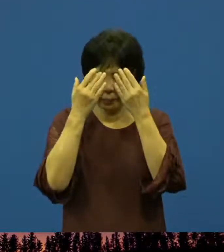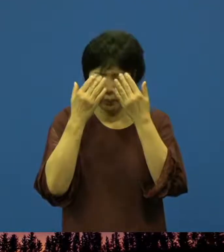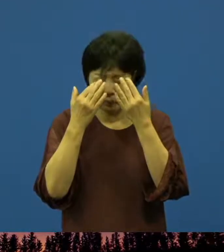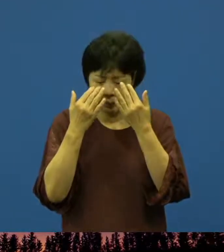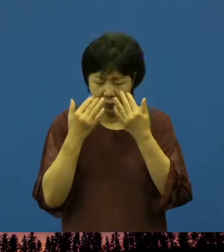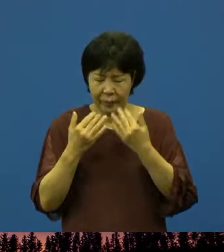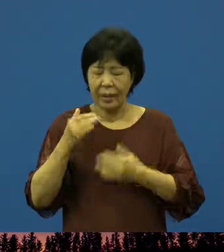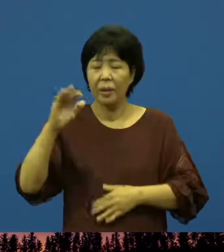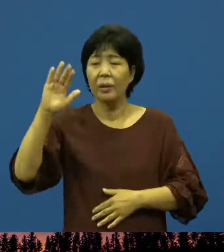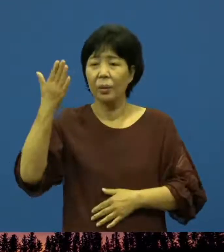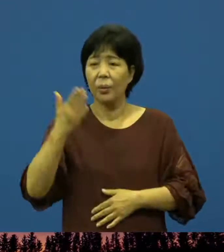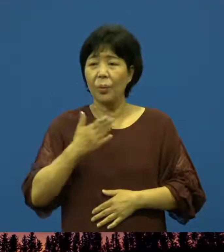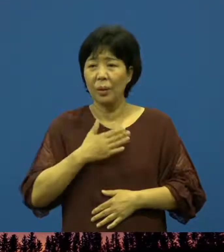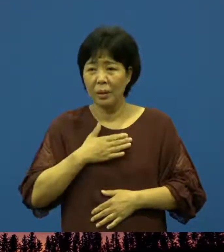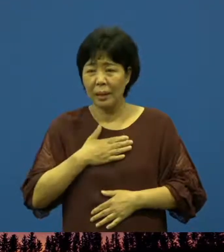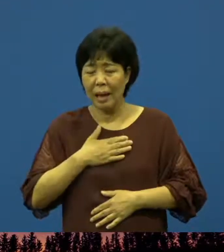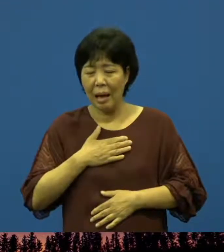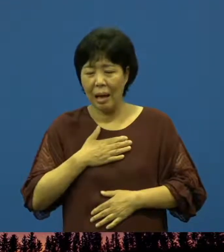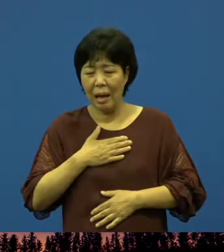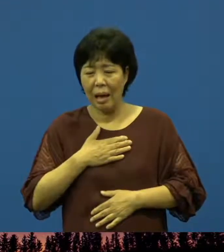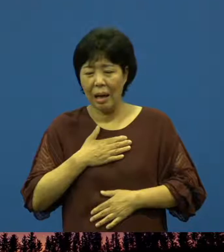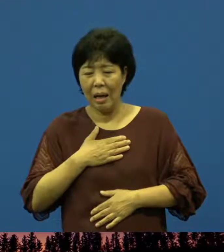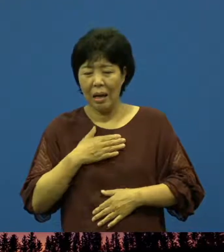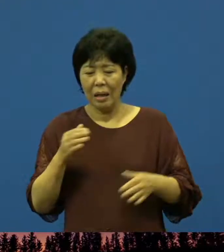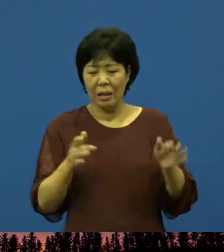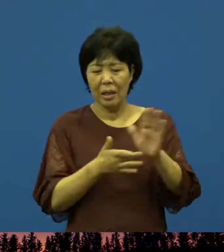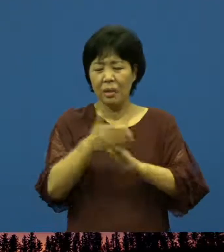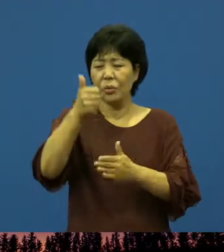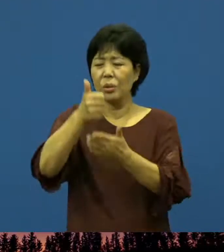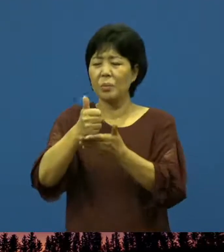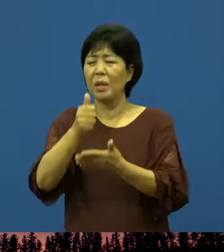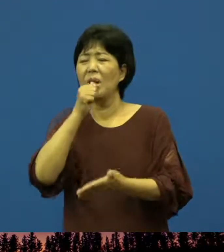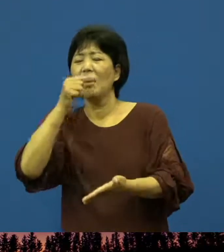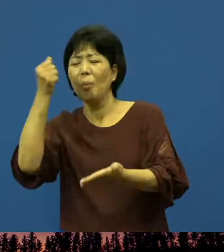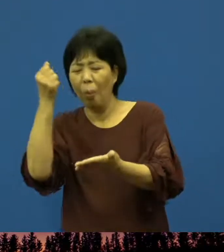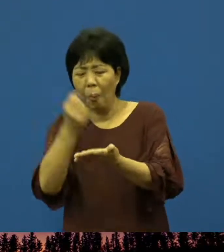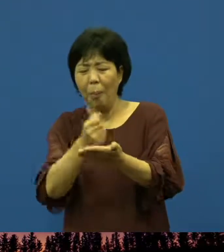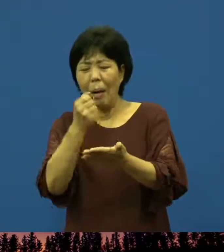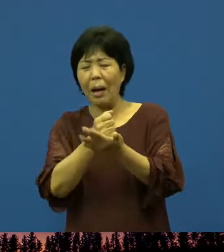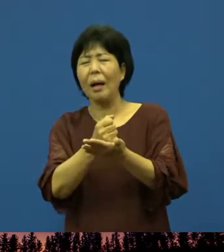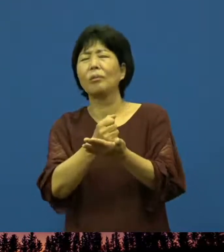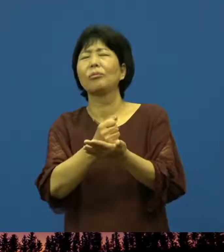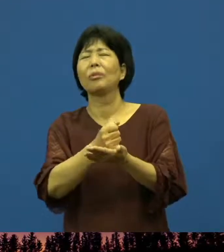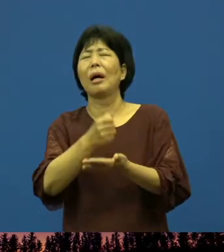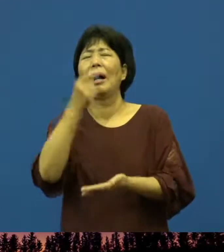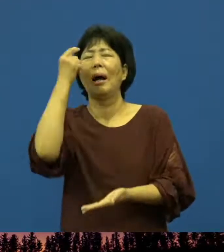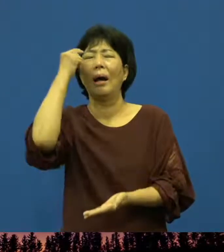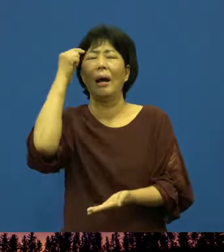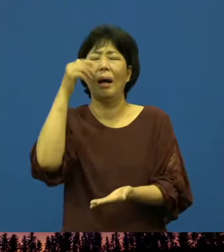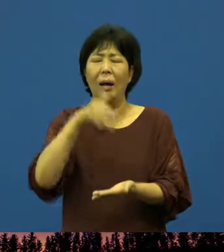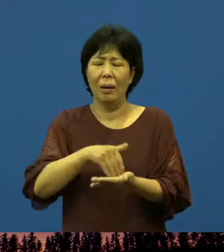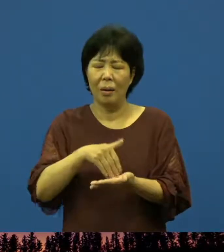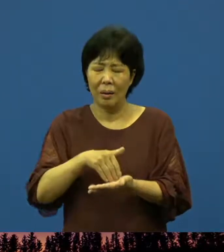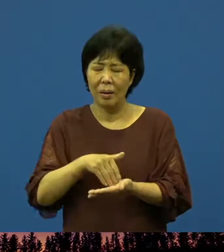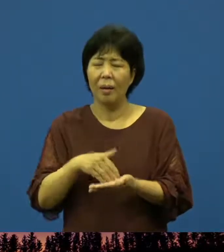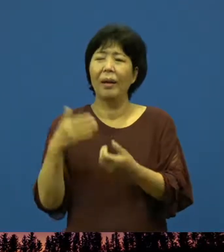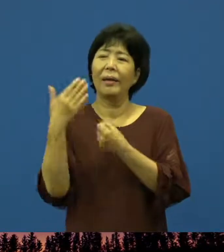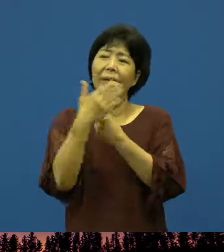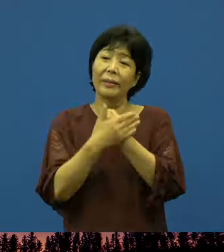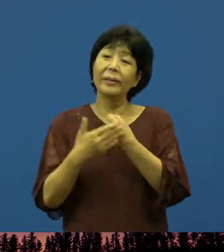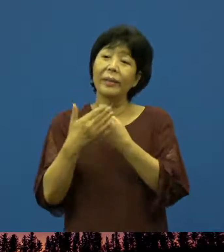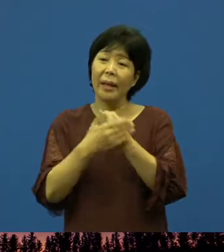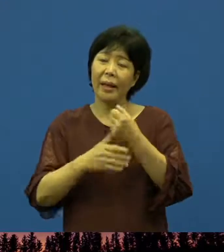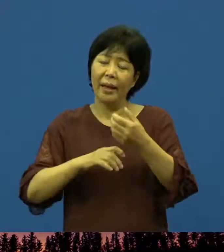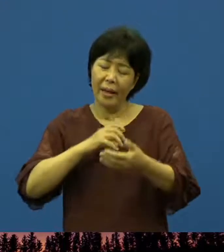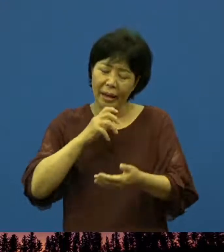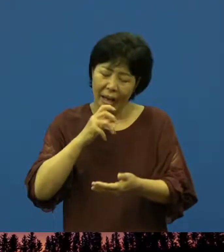그리고 내가 십자가의 가해자로 서 있는 나를 만나게 되고, 죄인인 나를 위하여 죽으신 그리스도의 그 은혜에 감격하고 무릎을 꿇는